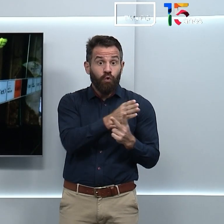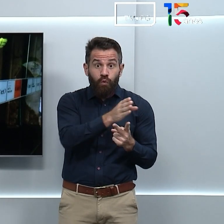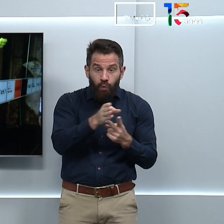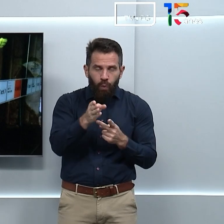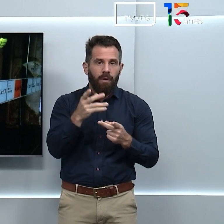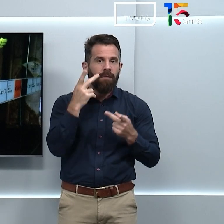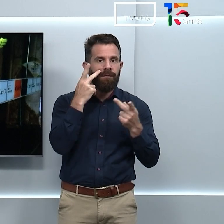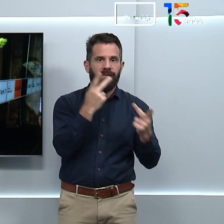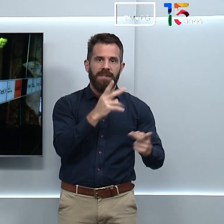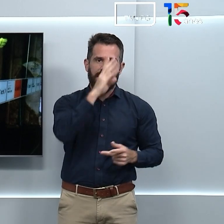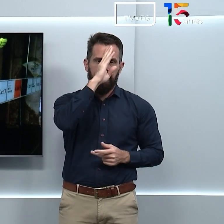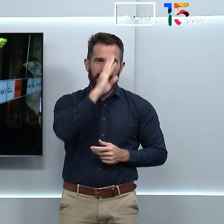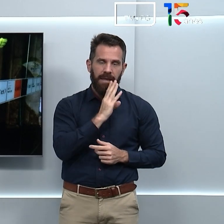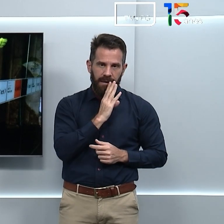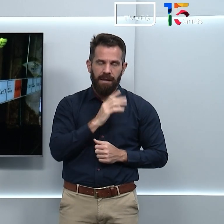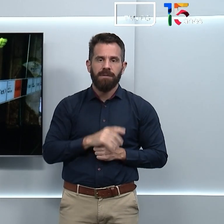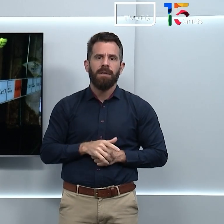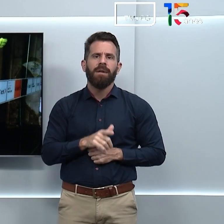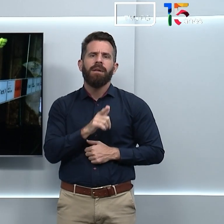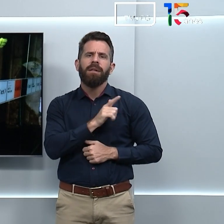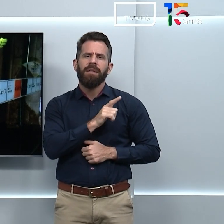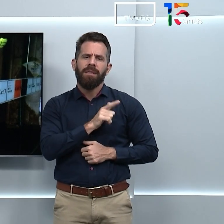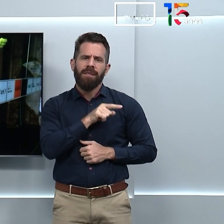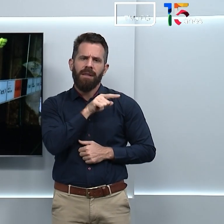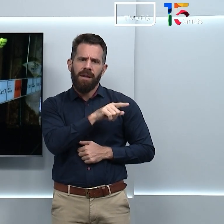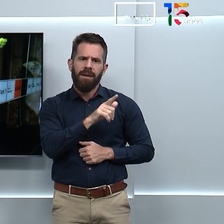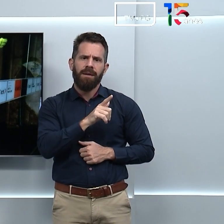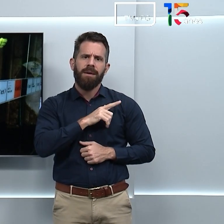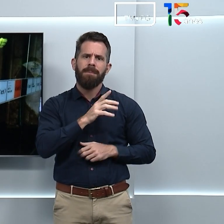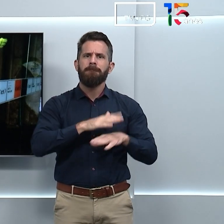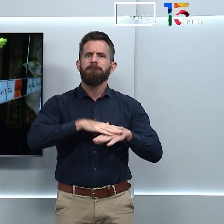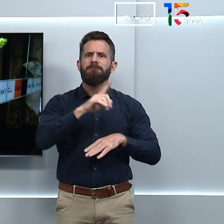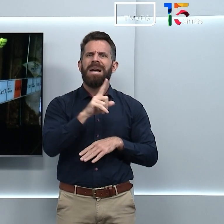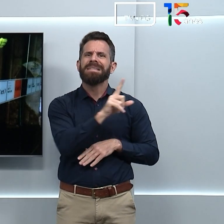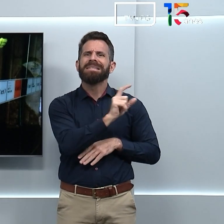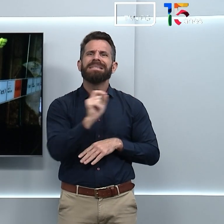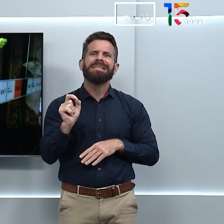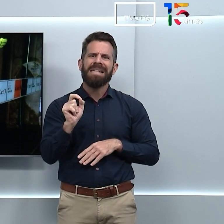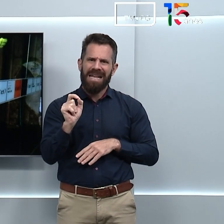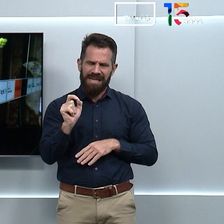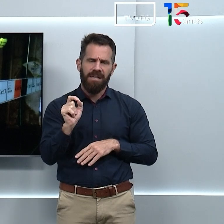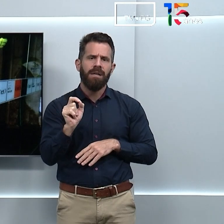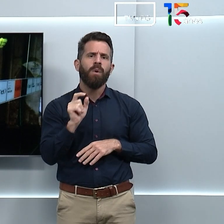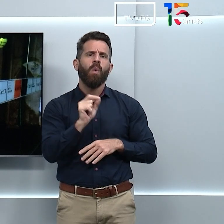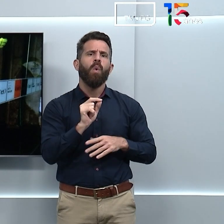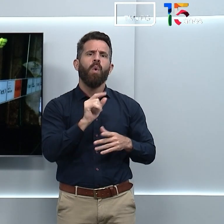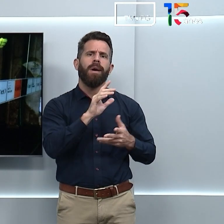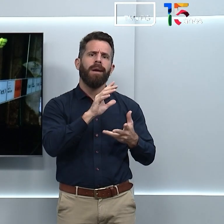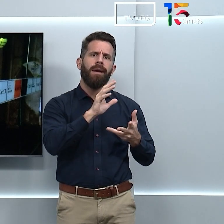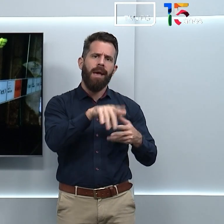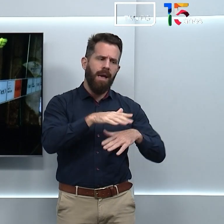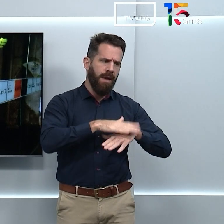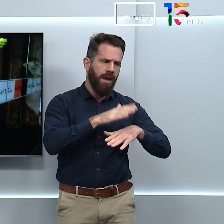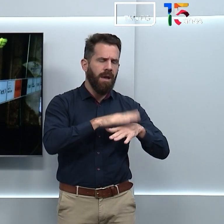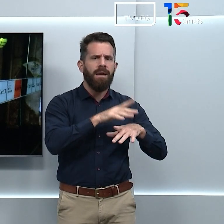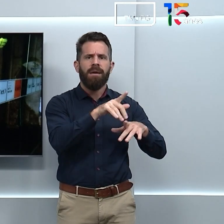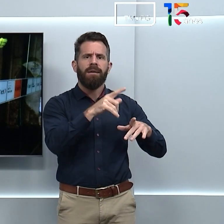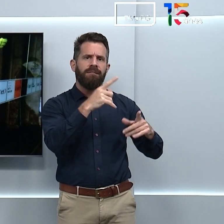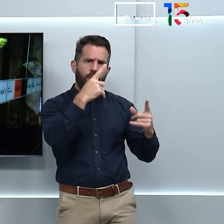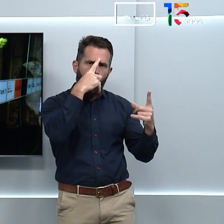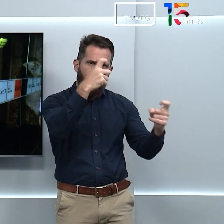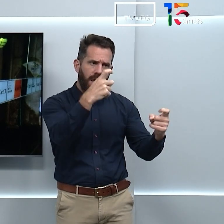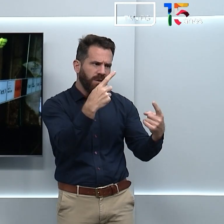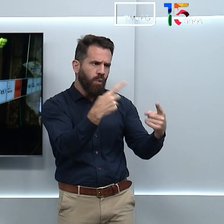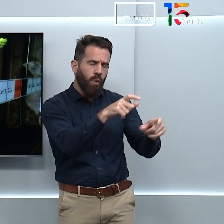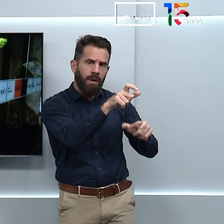maio. Quando a Carne se Faz Chama, tem mais de 100 obras que exploram temas como a violência contra o corpo feminino, a